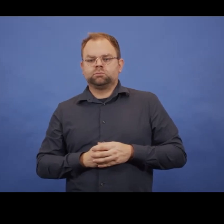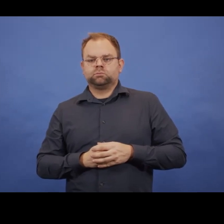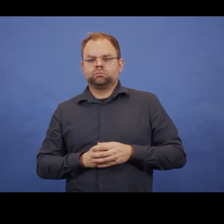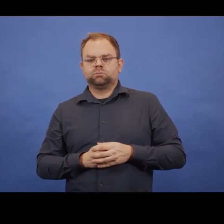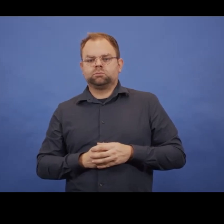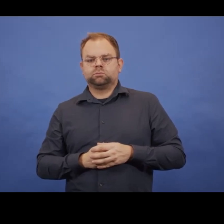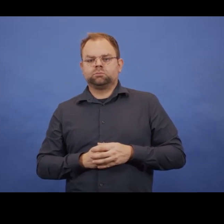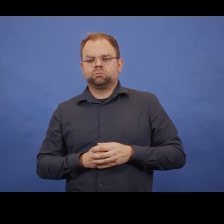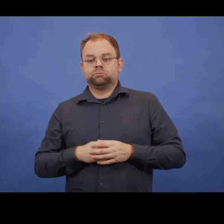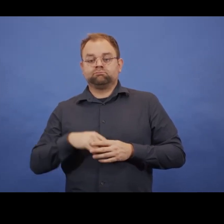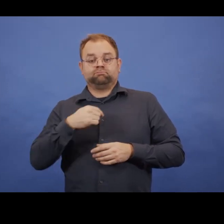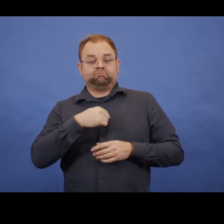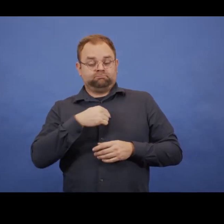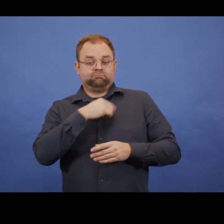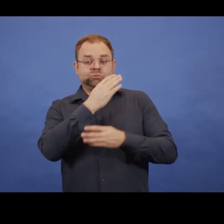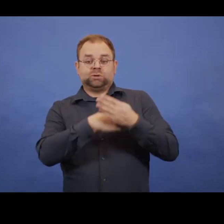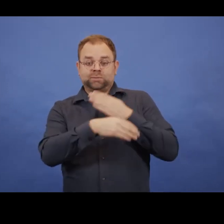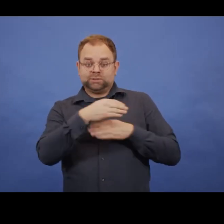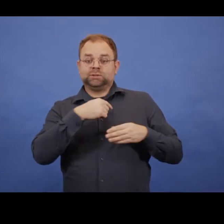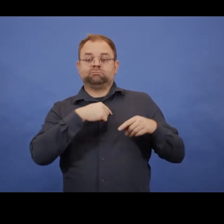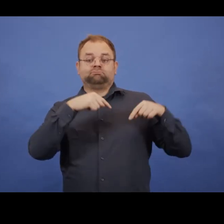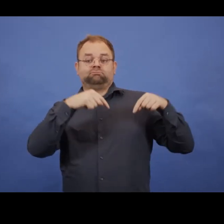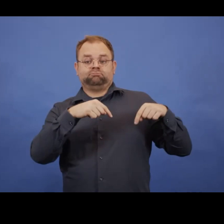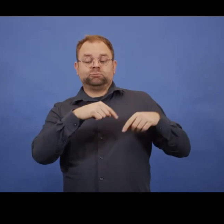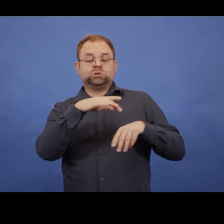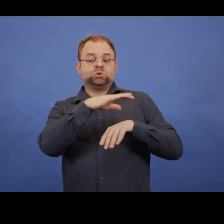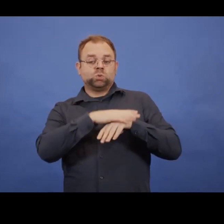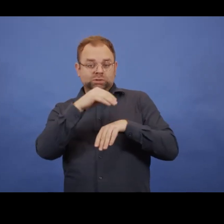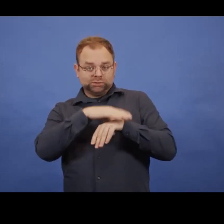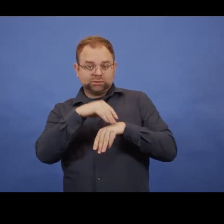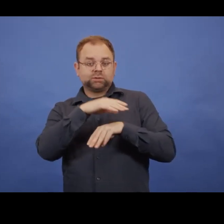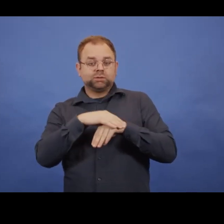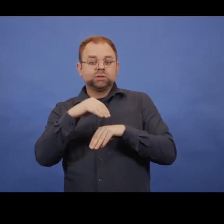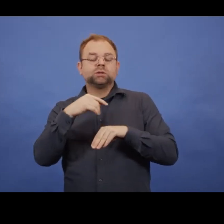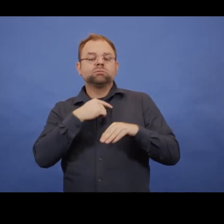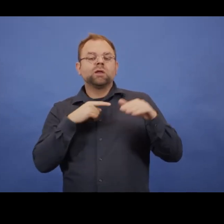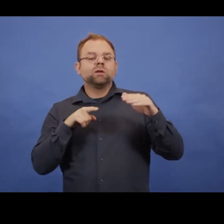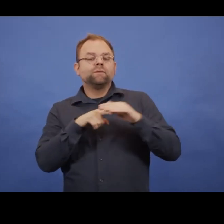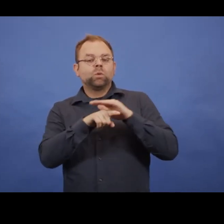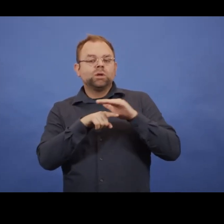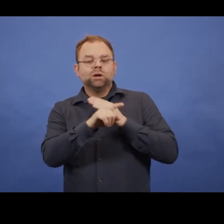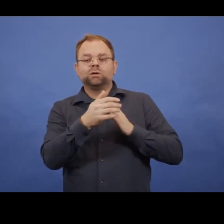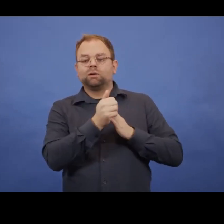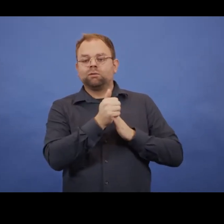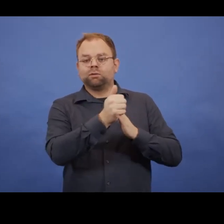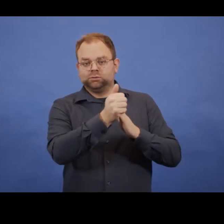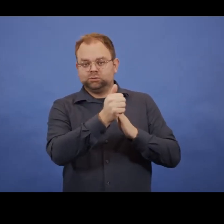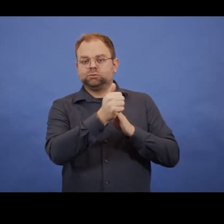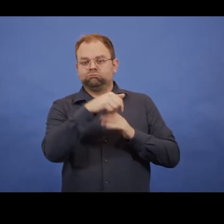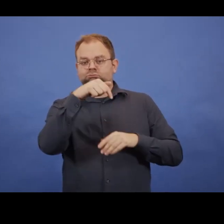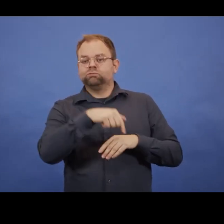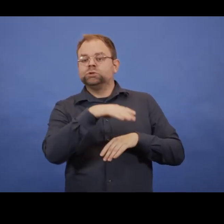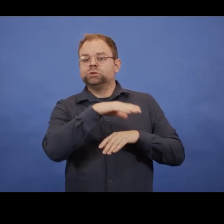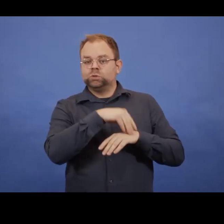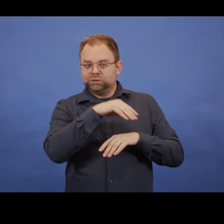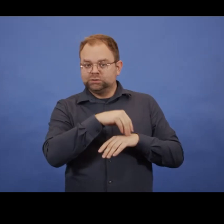Nuestra organización es organización basada en Suecia. Yo fui uno de los refugiados